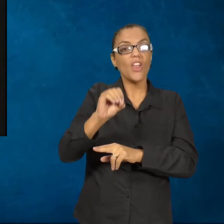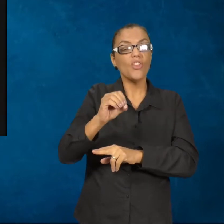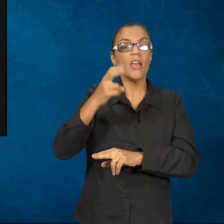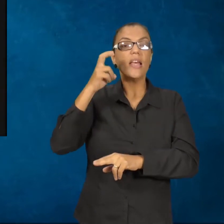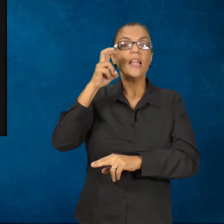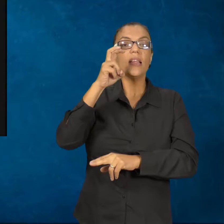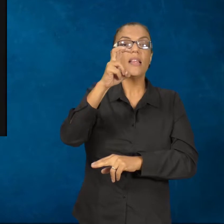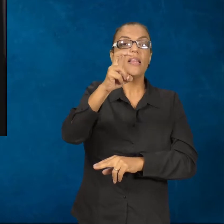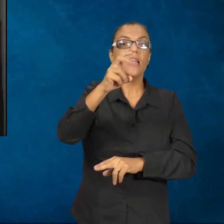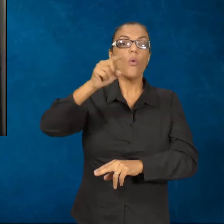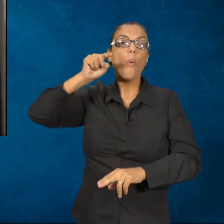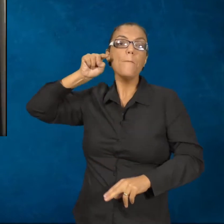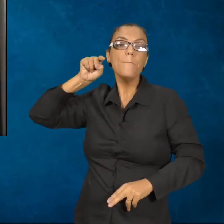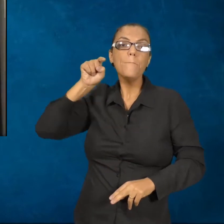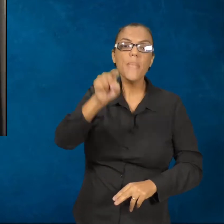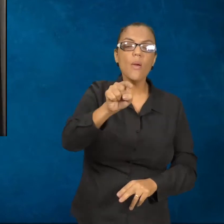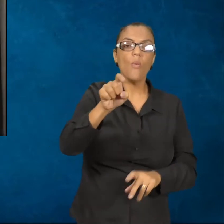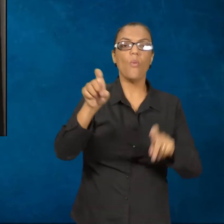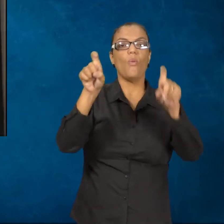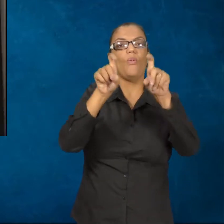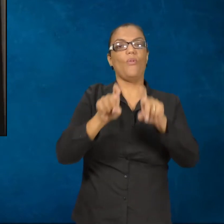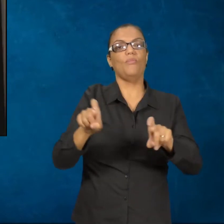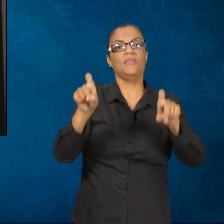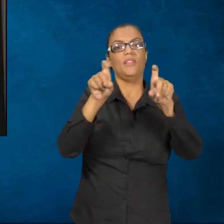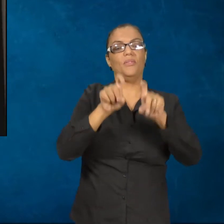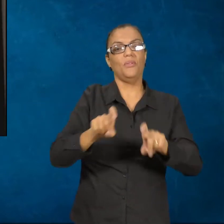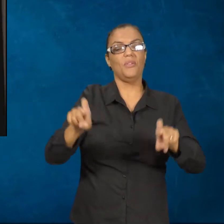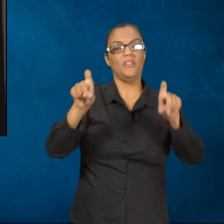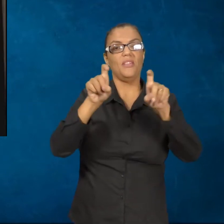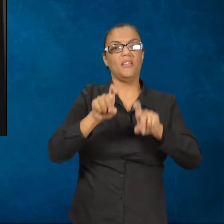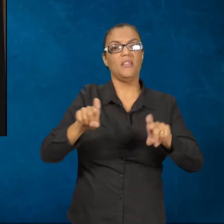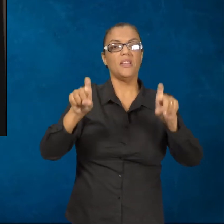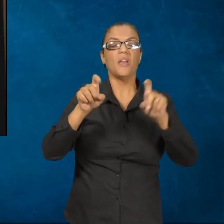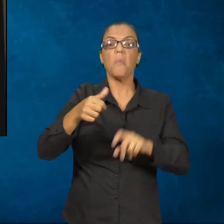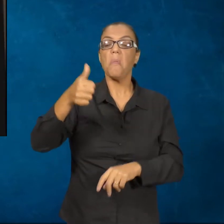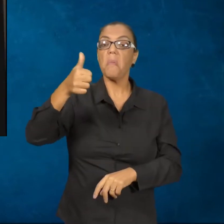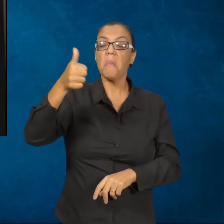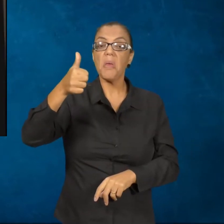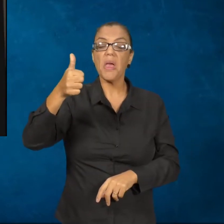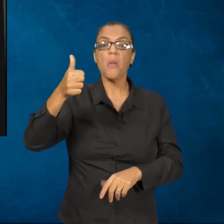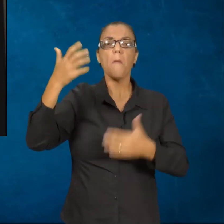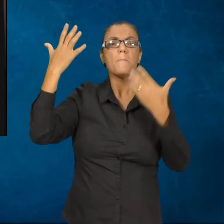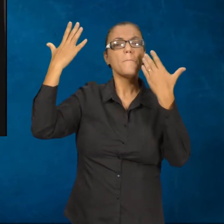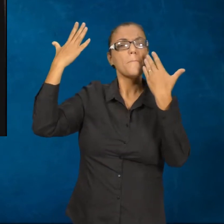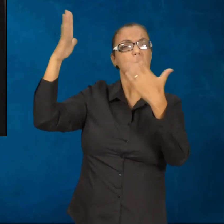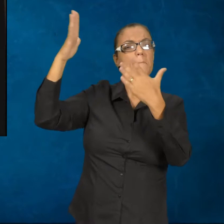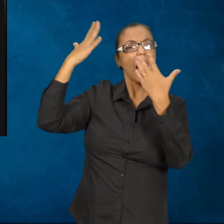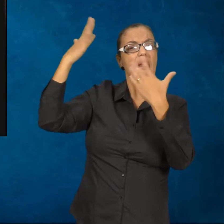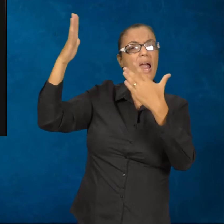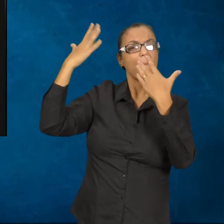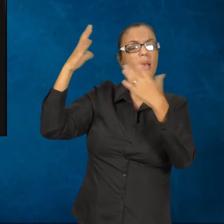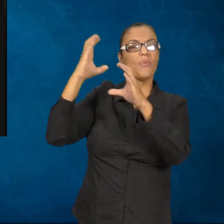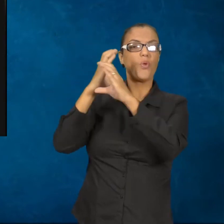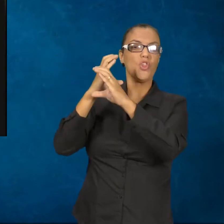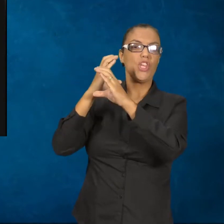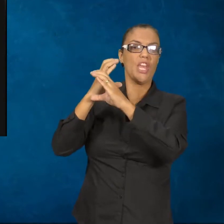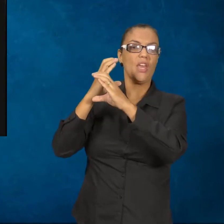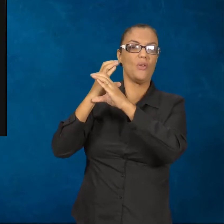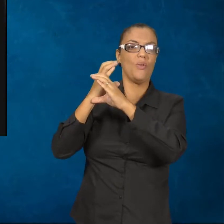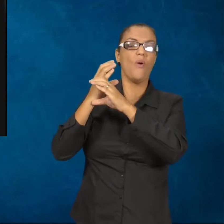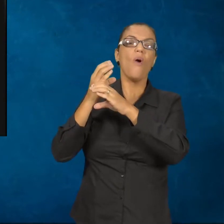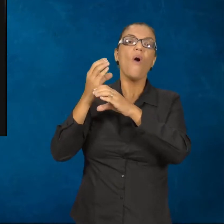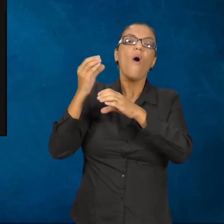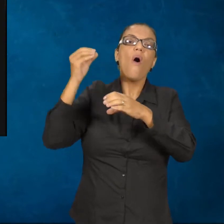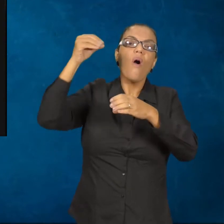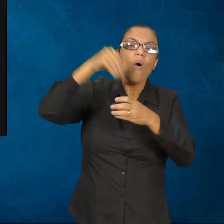Em primeiro lugar, parabéns para o engenheiro, que colocar 5.000 computadores num 1,5 litro, isso sim que é